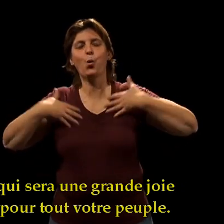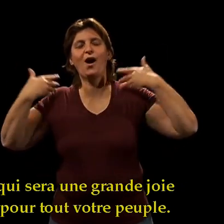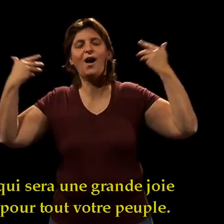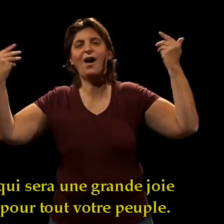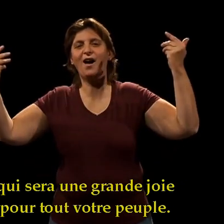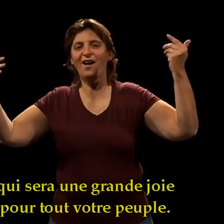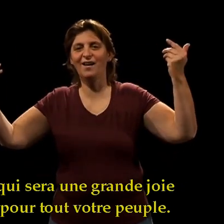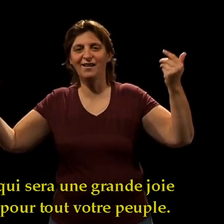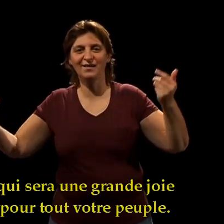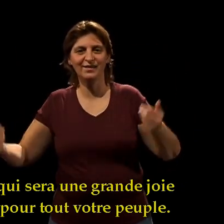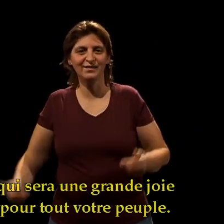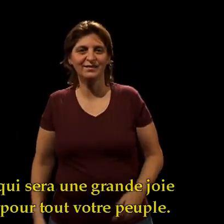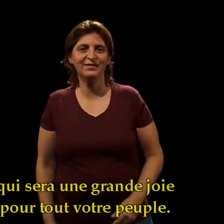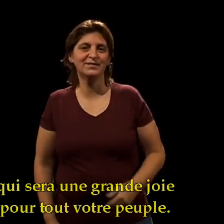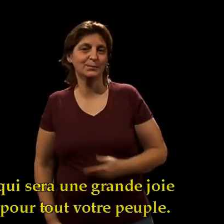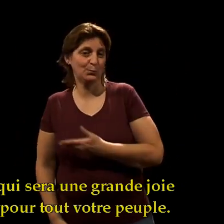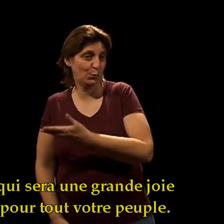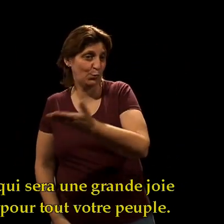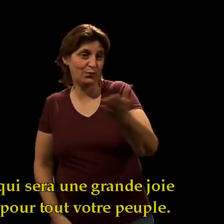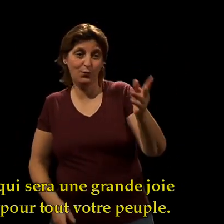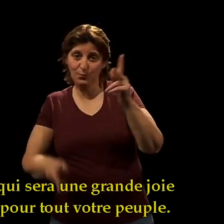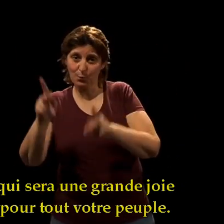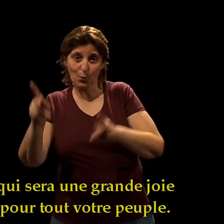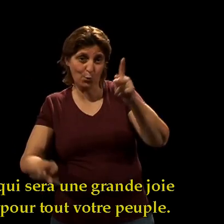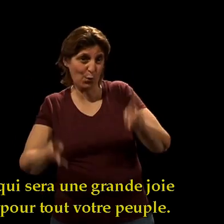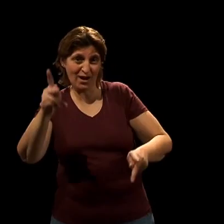sera une grande joie pour tout votre peuple.